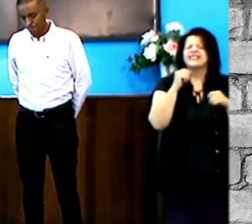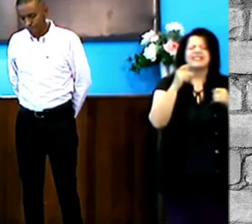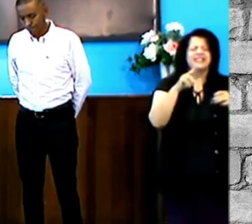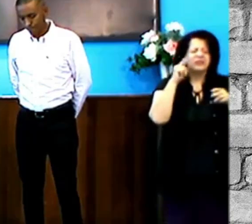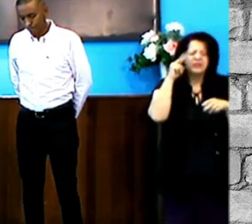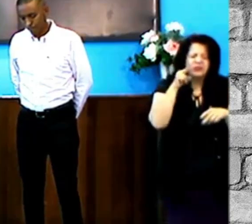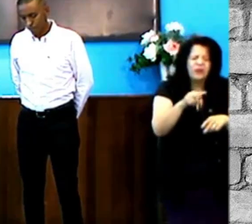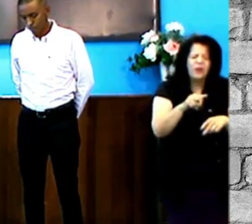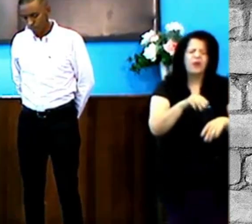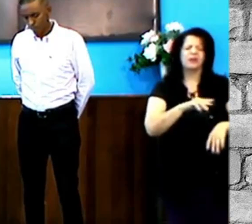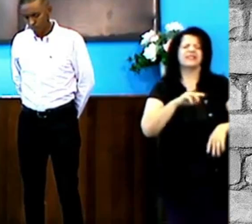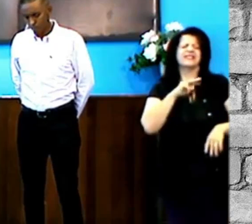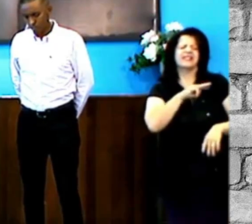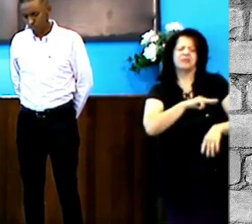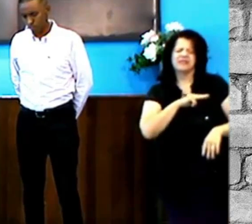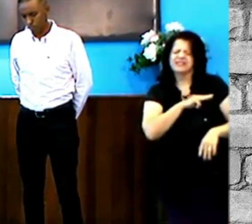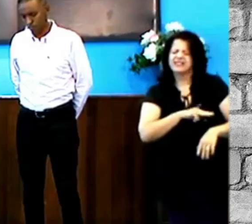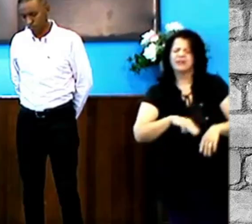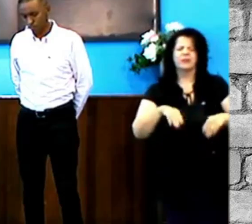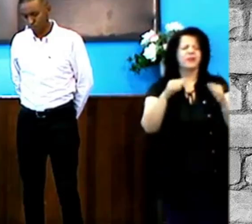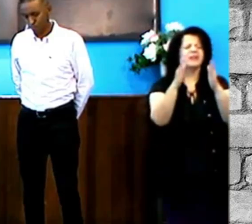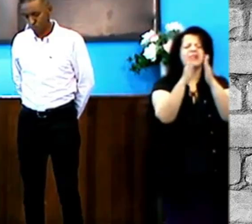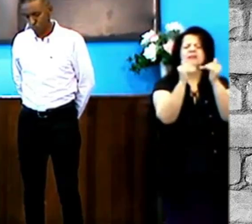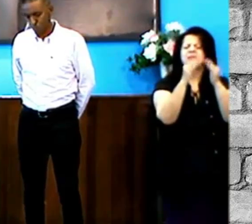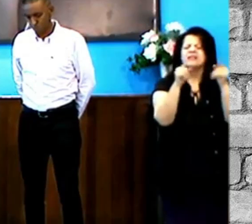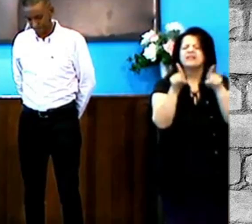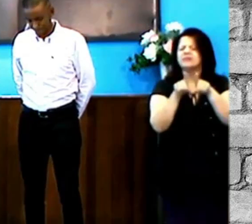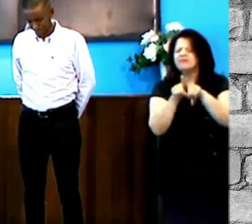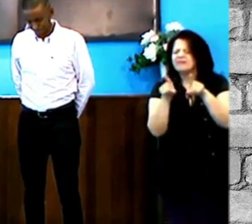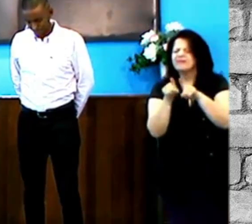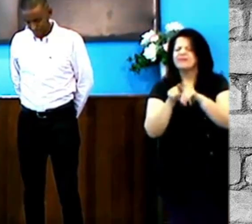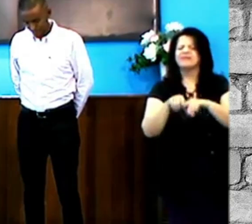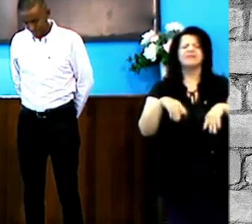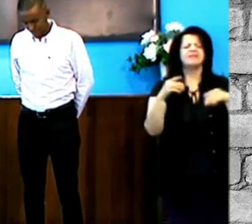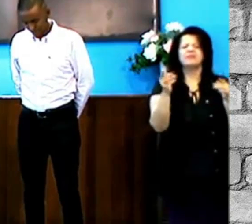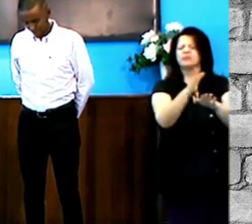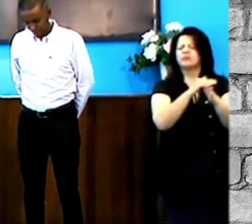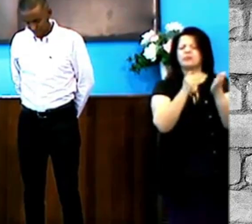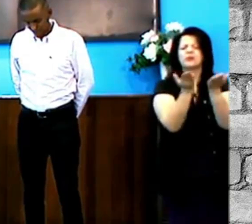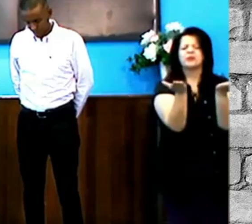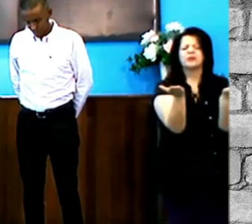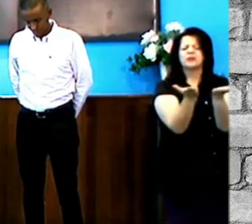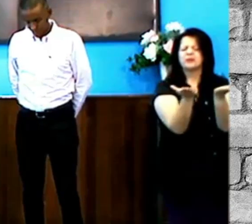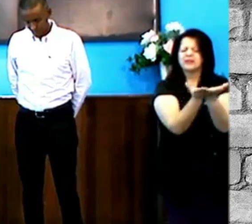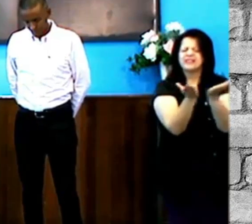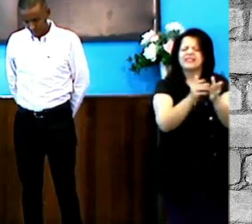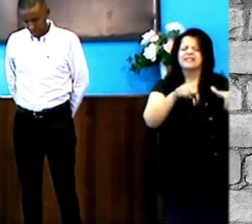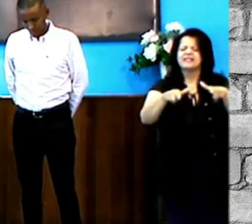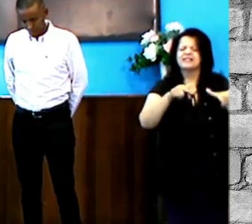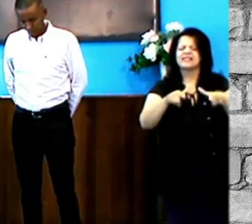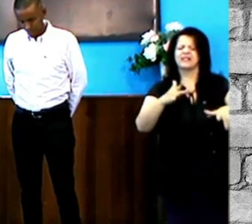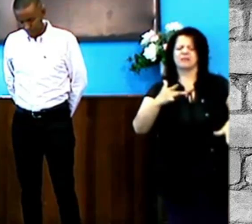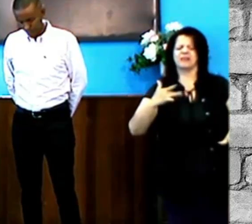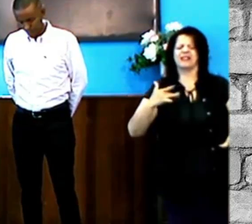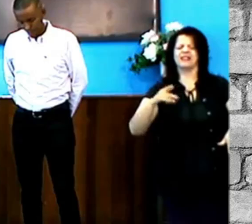nossa igreja ou fora dela. Nós queremos clamar também por cada irmão, por cada pessoa que tem trabalhado na área da saúde, que tem estado ali na